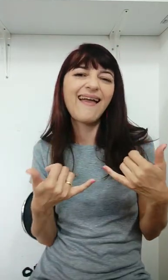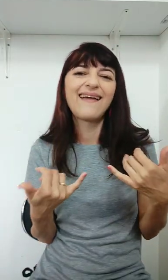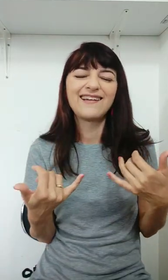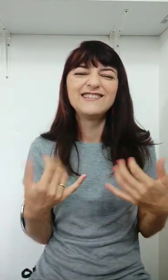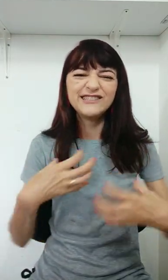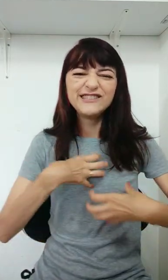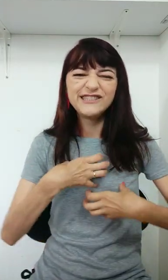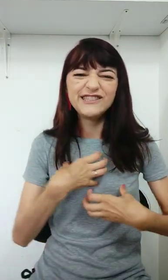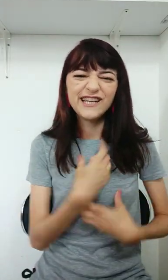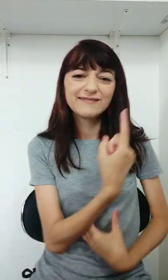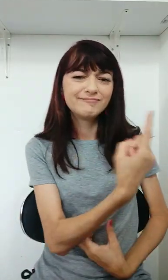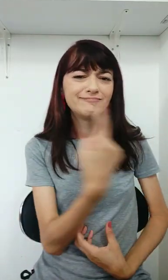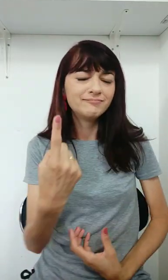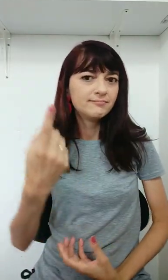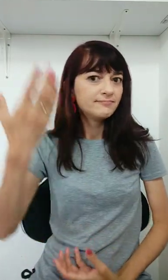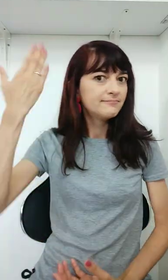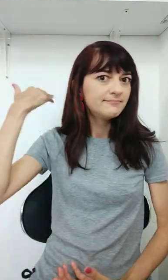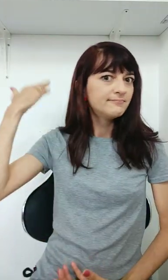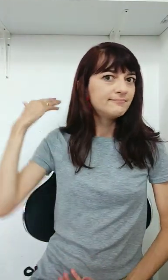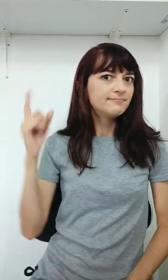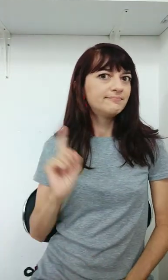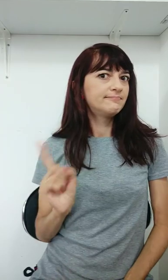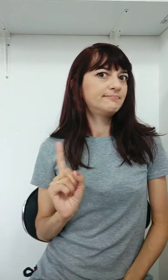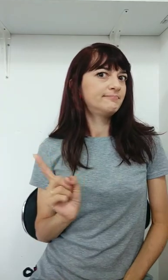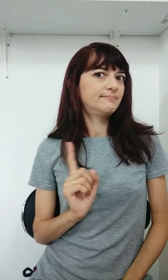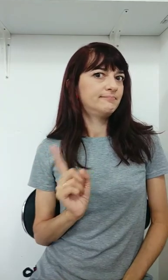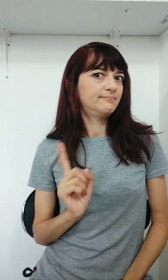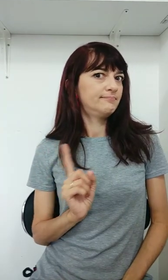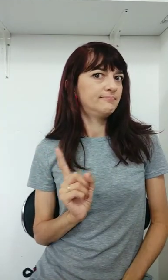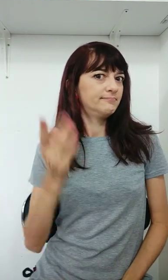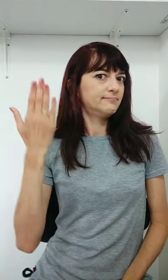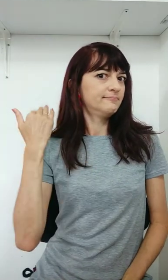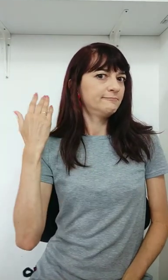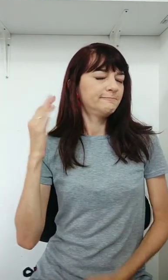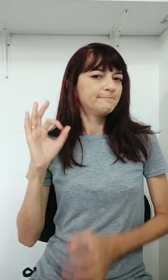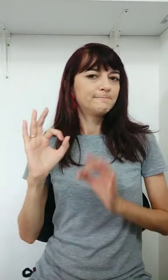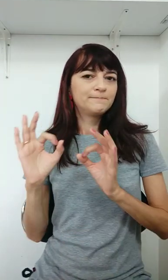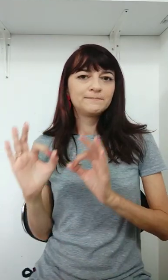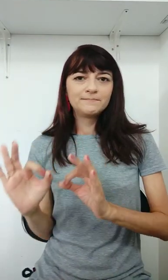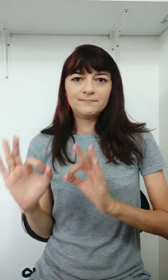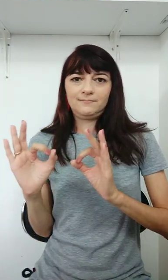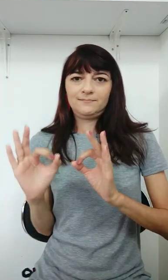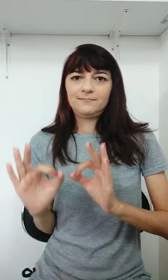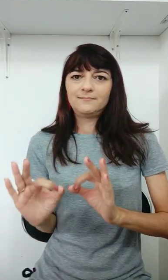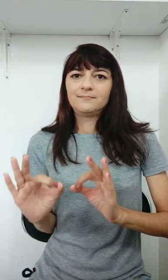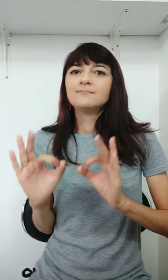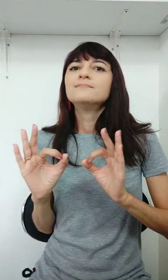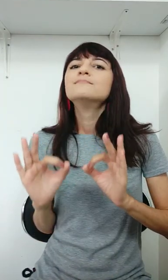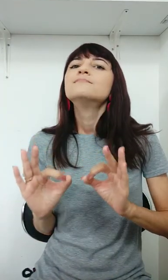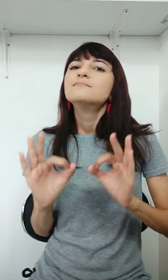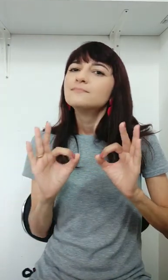Tem várias expressões diferentes que são utilizadas hoje, que há muitos anos atrás não eram utilizadas. Alguns